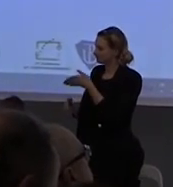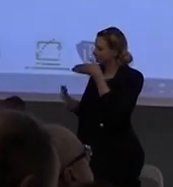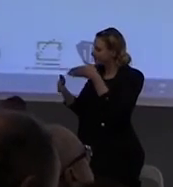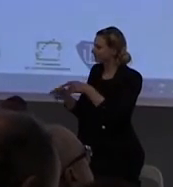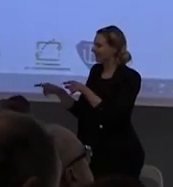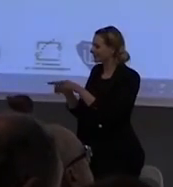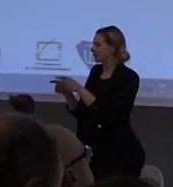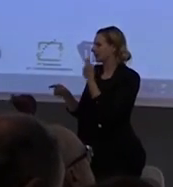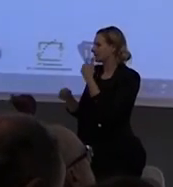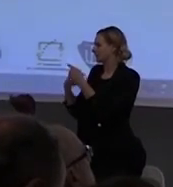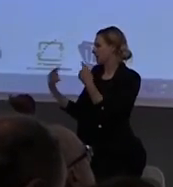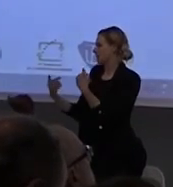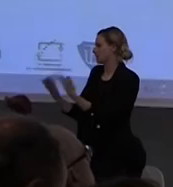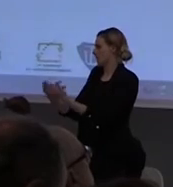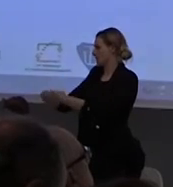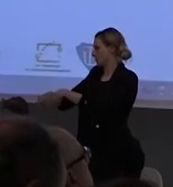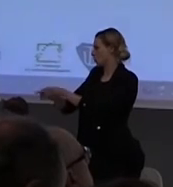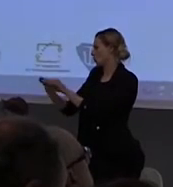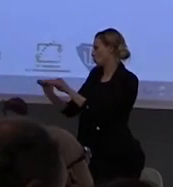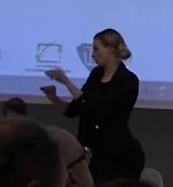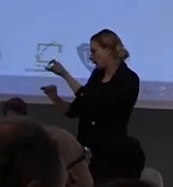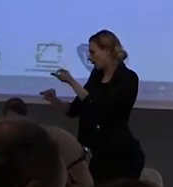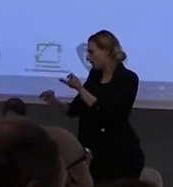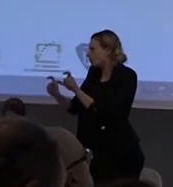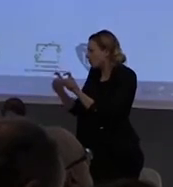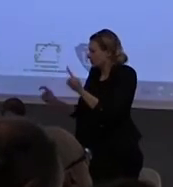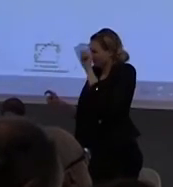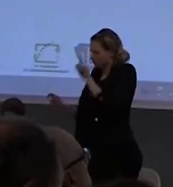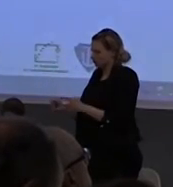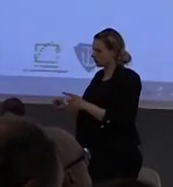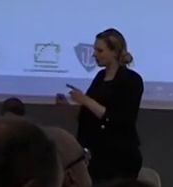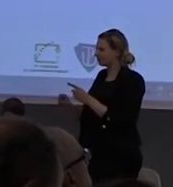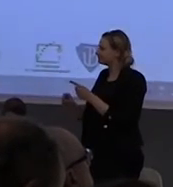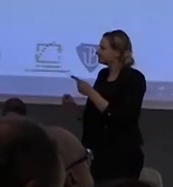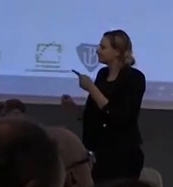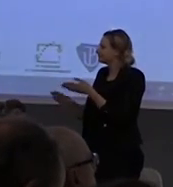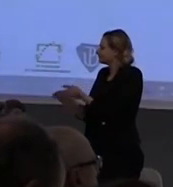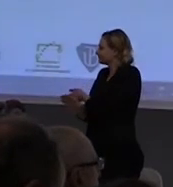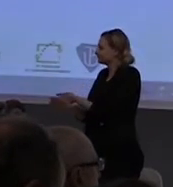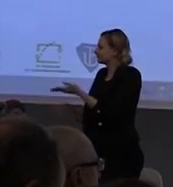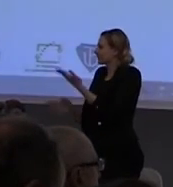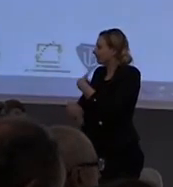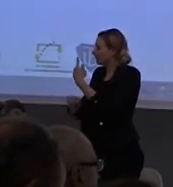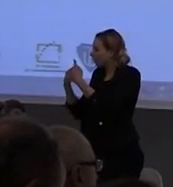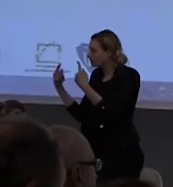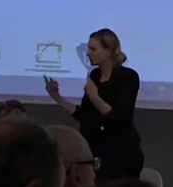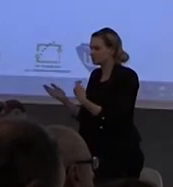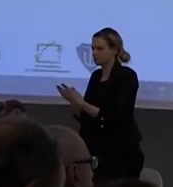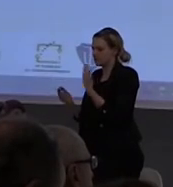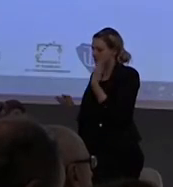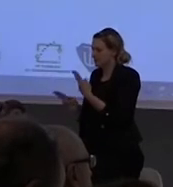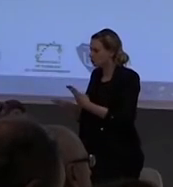pracovníků, protože samozřejmě jednou z forem podpory musí být i možnost pro pedagogy dozdělat